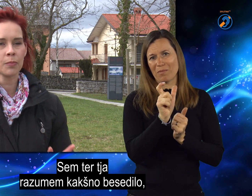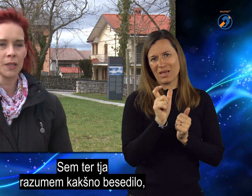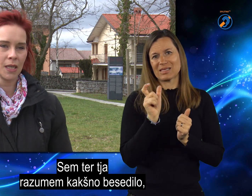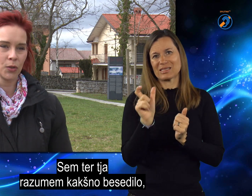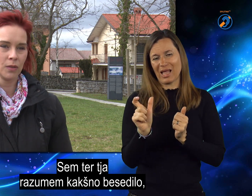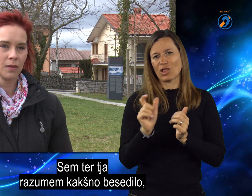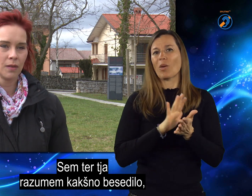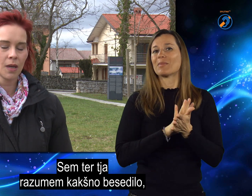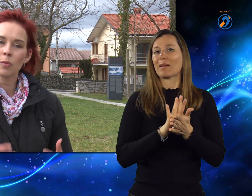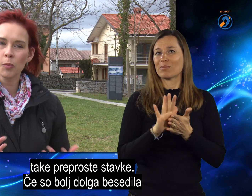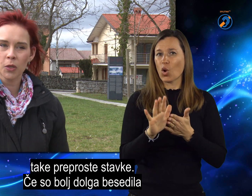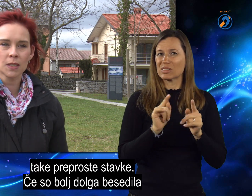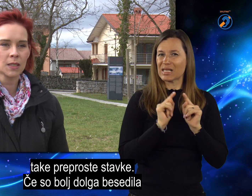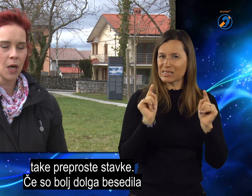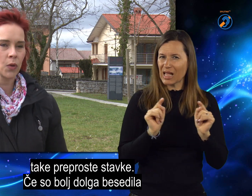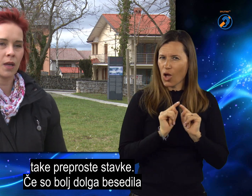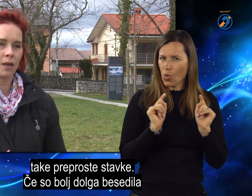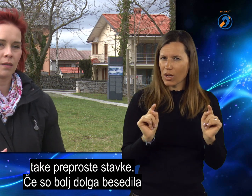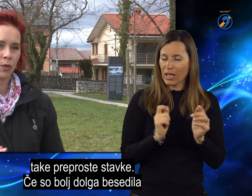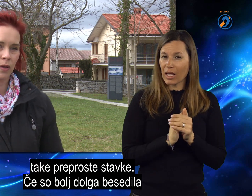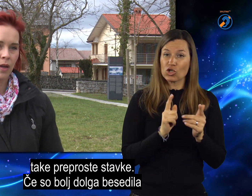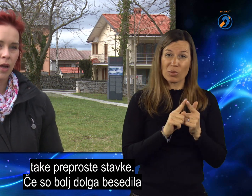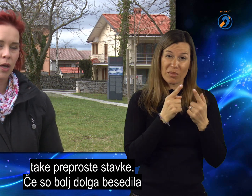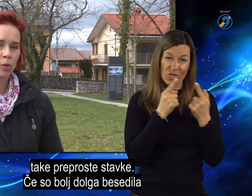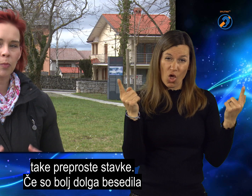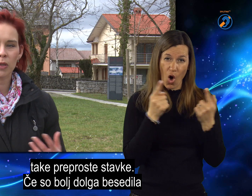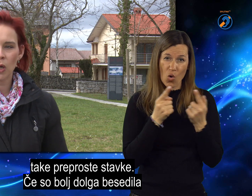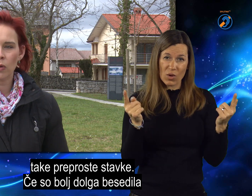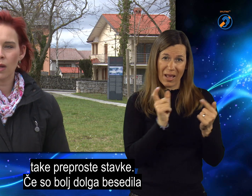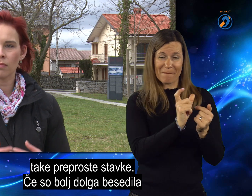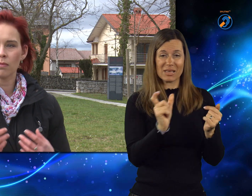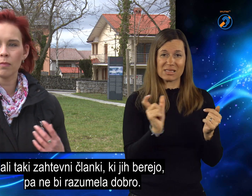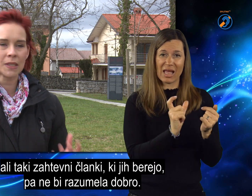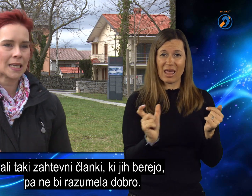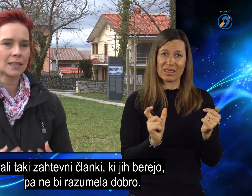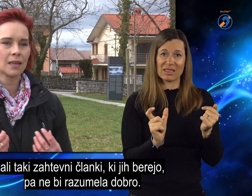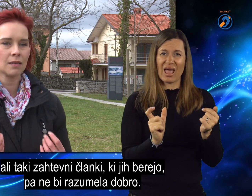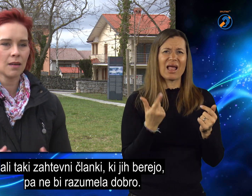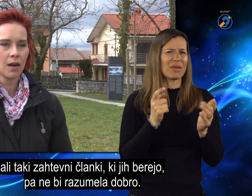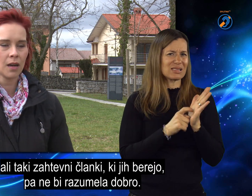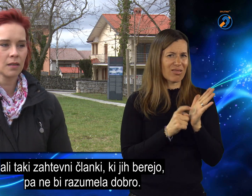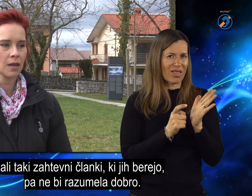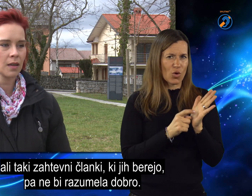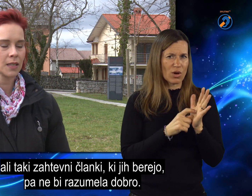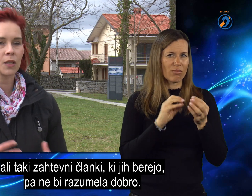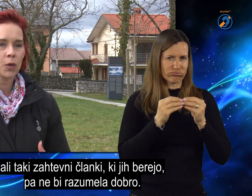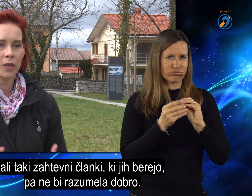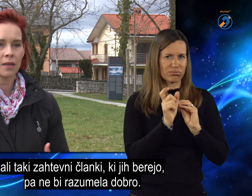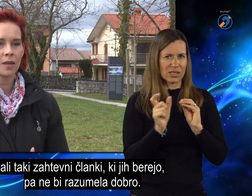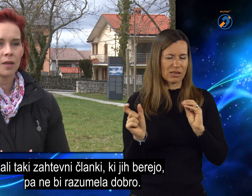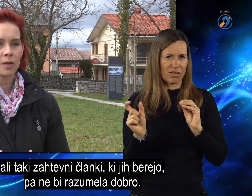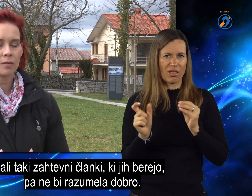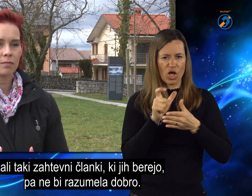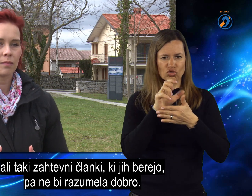tu in tam besedo. Take preproste stavke, še pripletavke, besede ali take